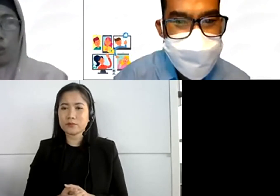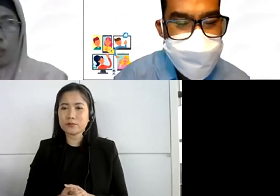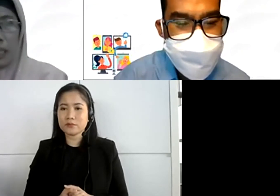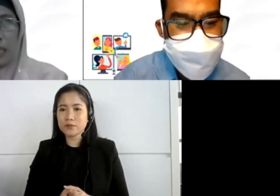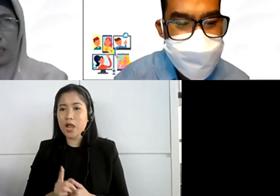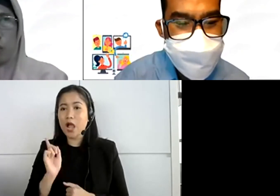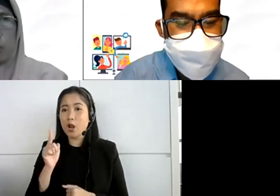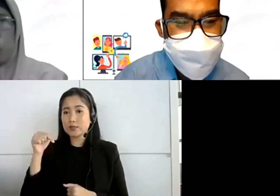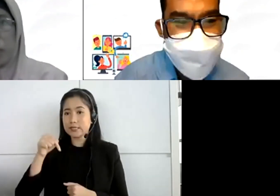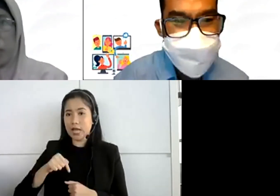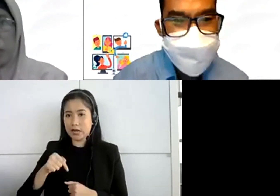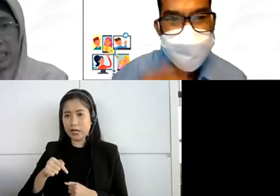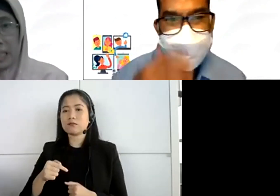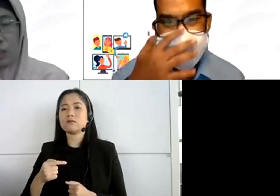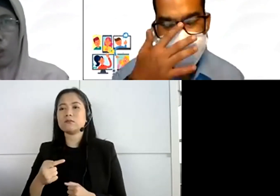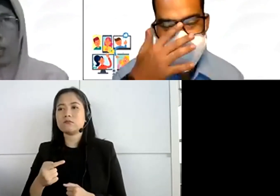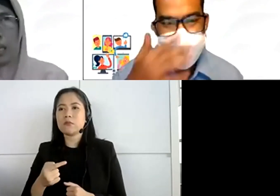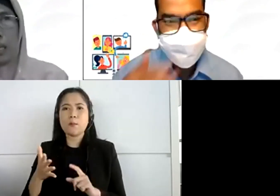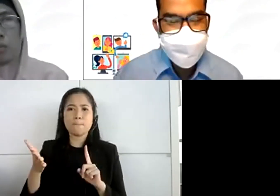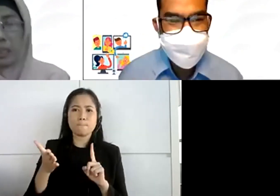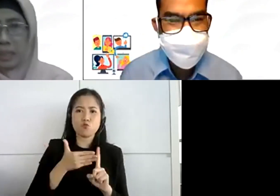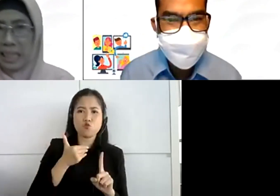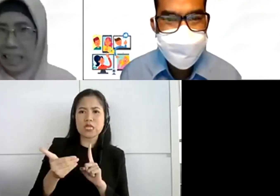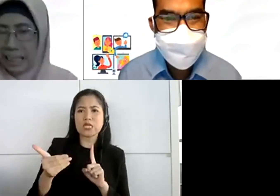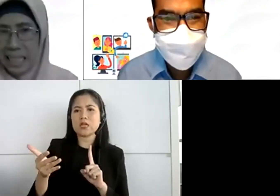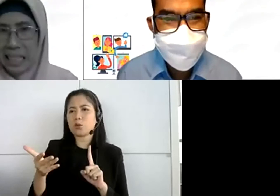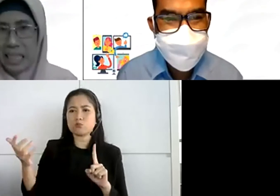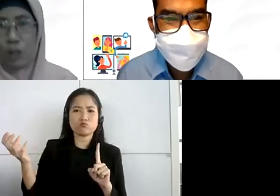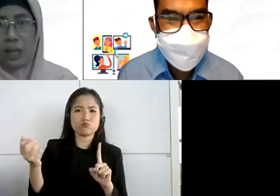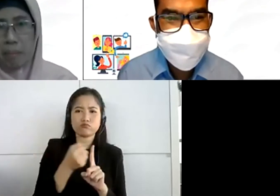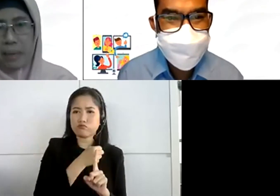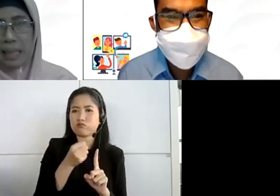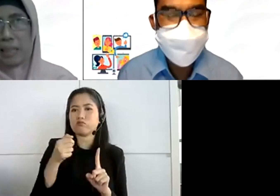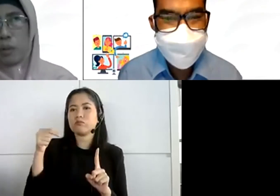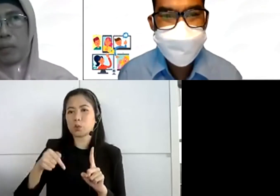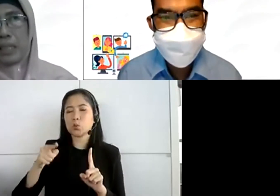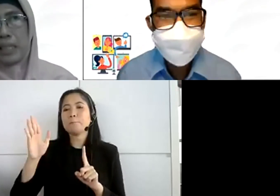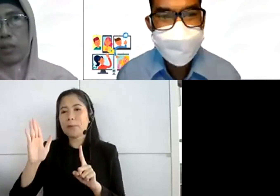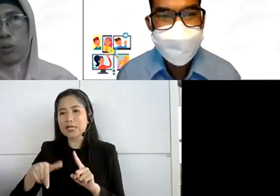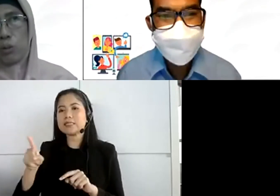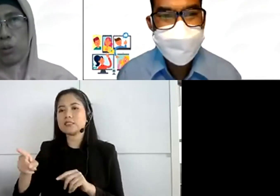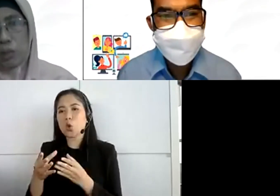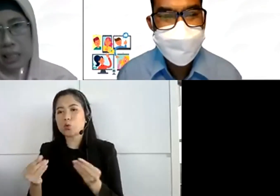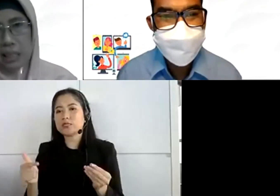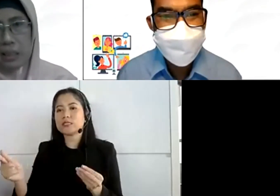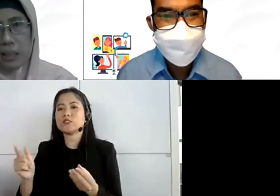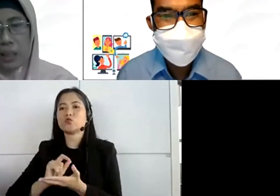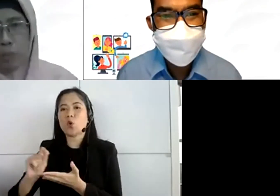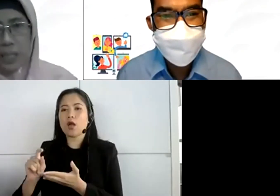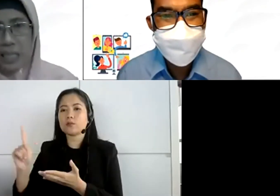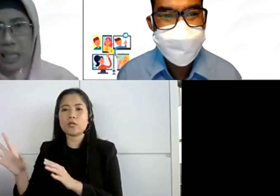tingkat kerundungan ataupun bullying itu mungkin masih kita atasi di sekolah, Pak. Artinya belum ada yang untuk rujukan